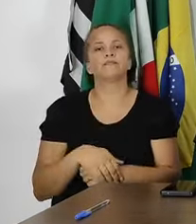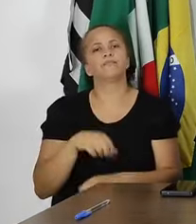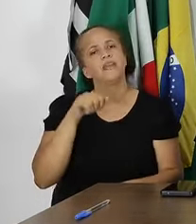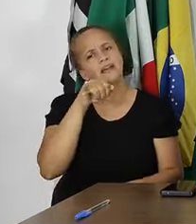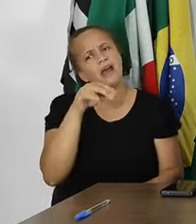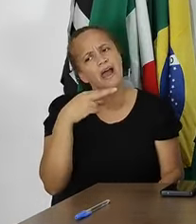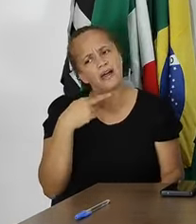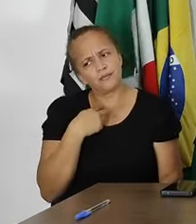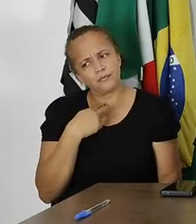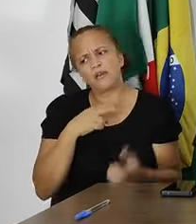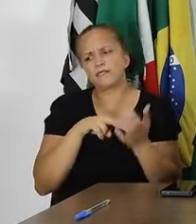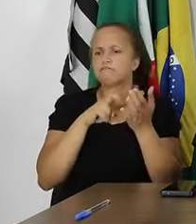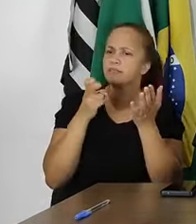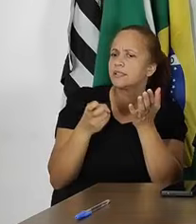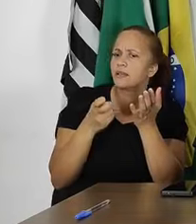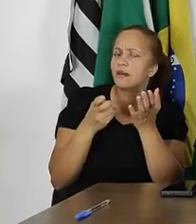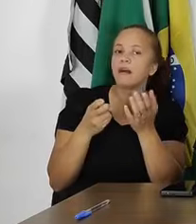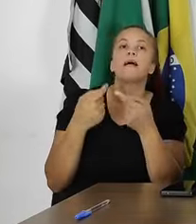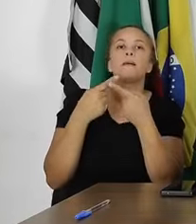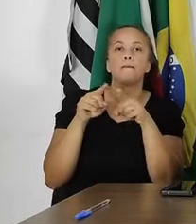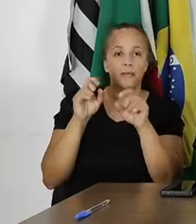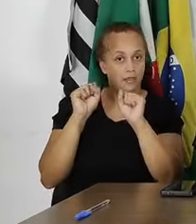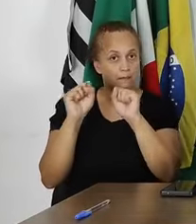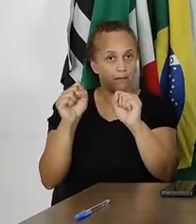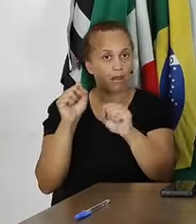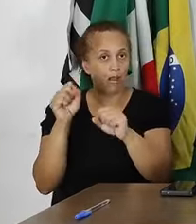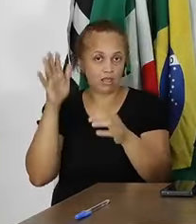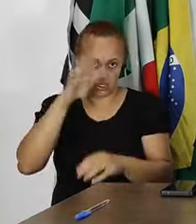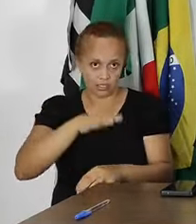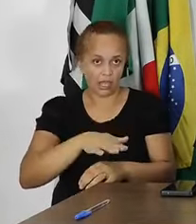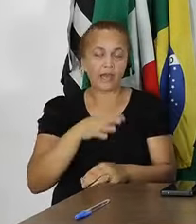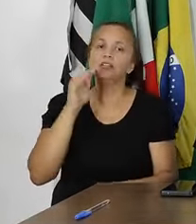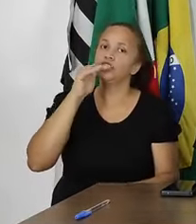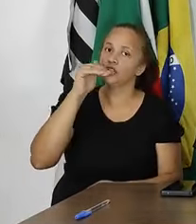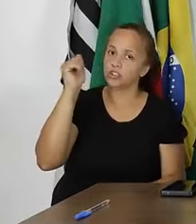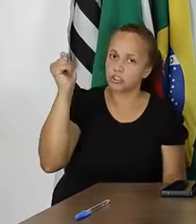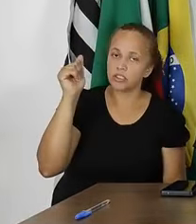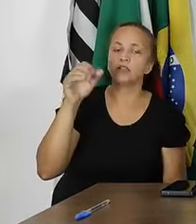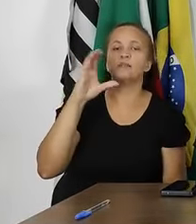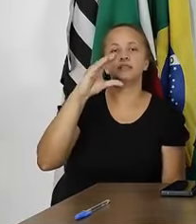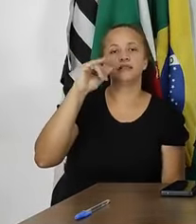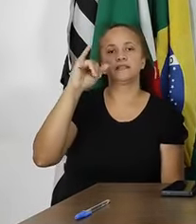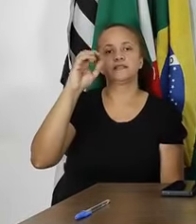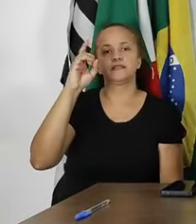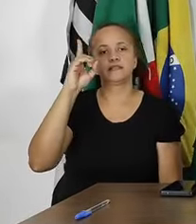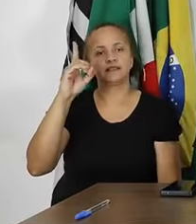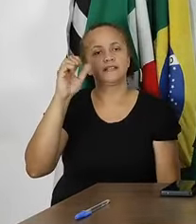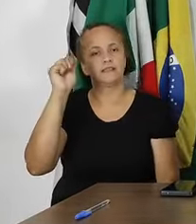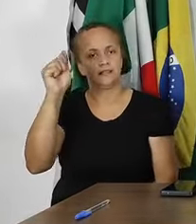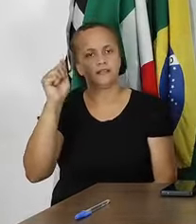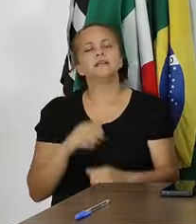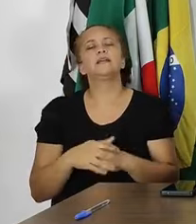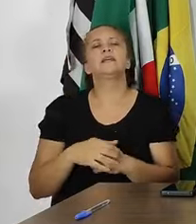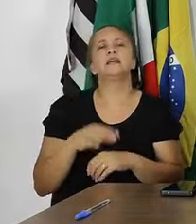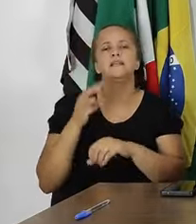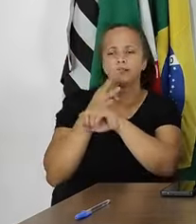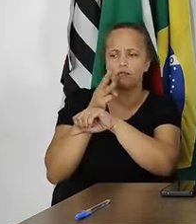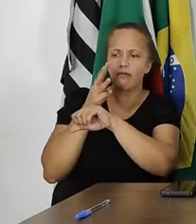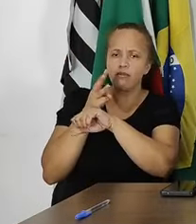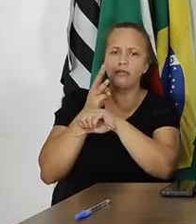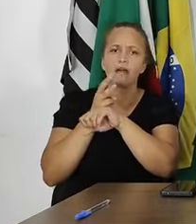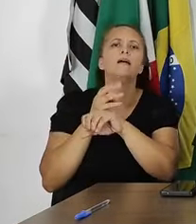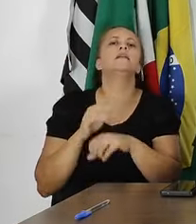pode orar de manhã, ora à tarde. Chama a Cida, pega o contato da Cida, pede para ela te chamar, te adicionar nesse